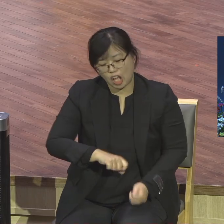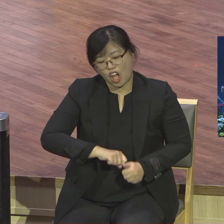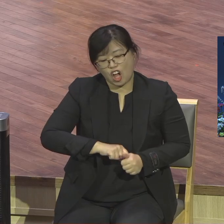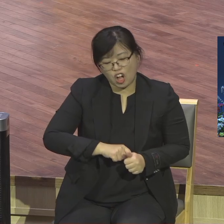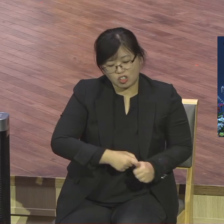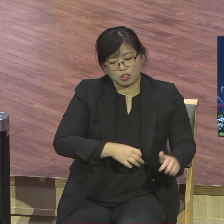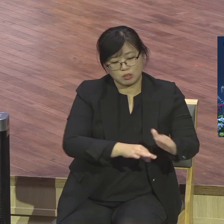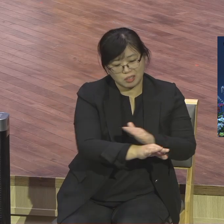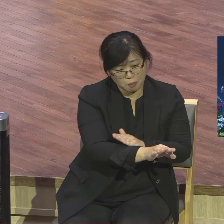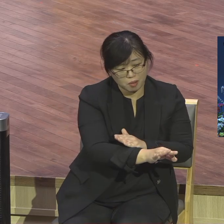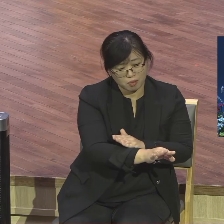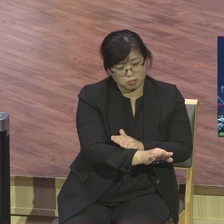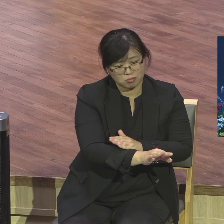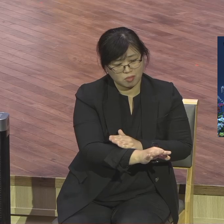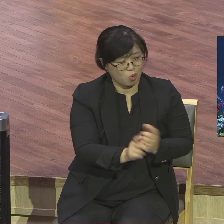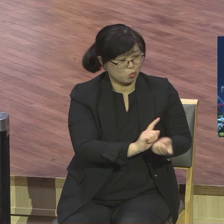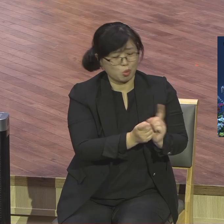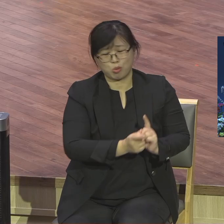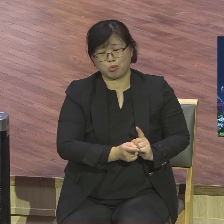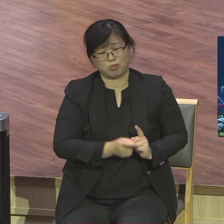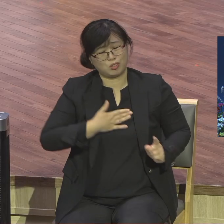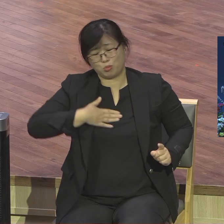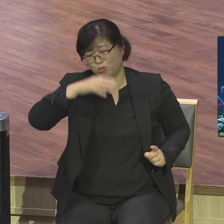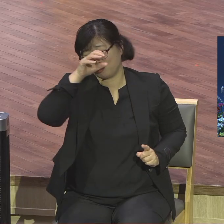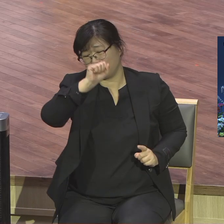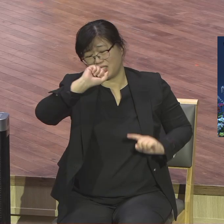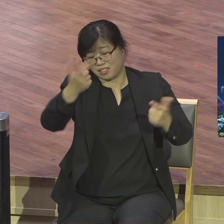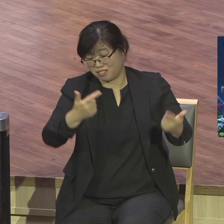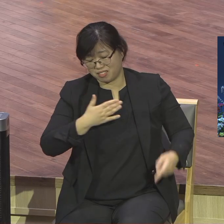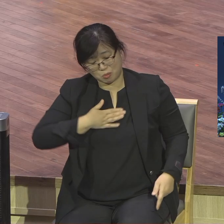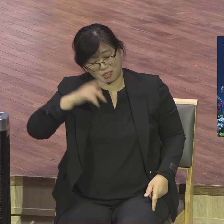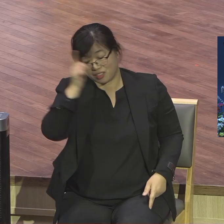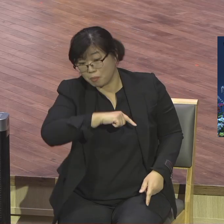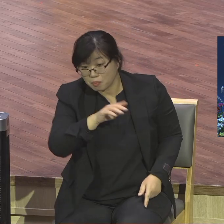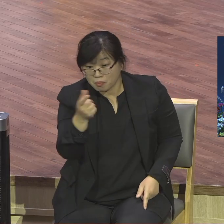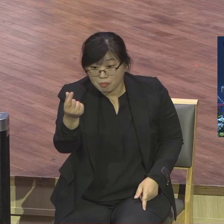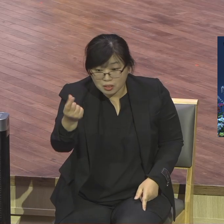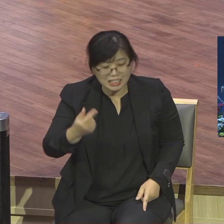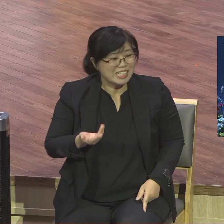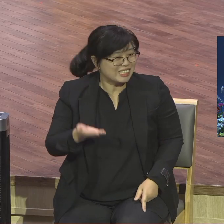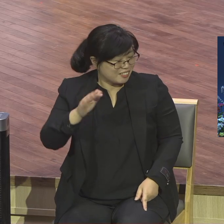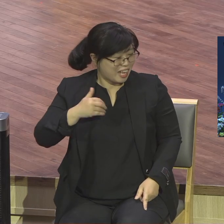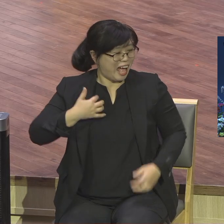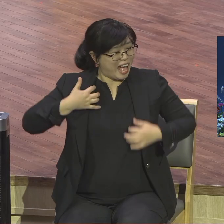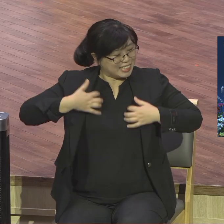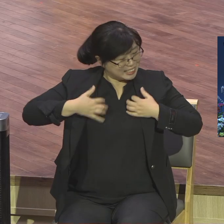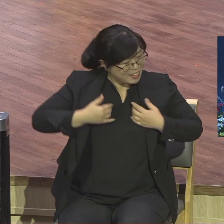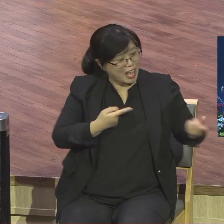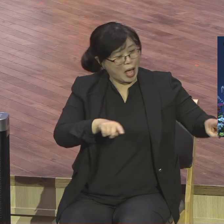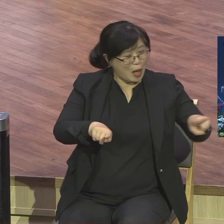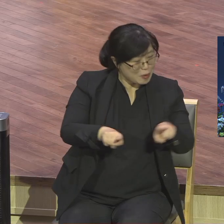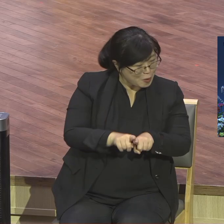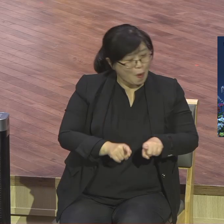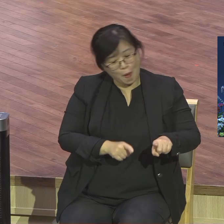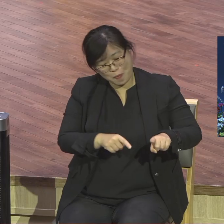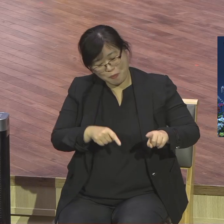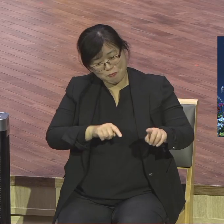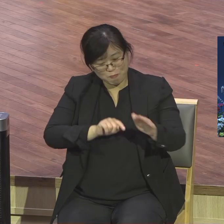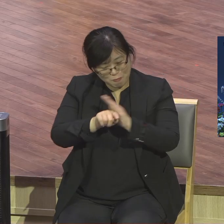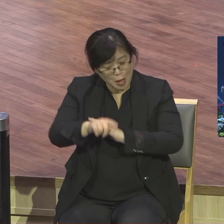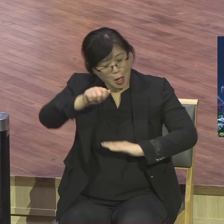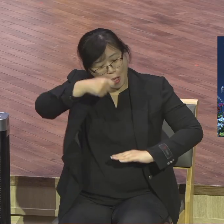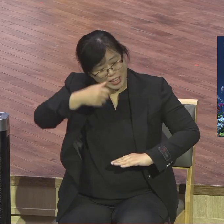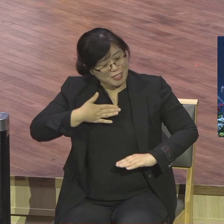즐거운 마음 역대상 29장에 보면 성경 건축을 위해서 따위도왕과 지도자 백성들이 하나같이